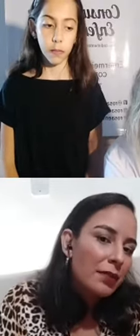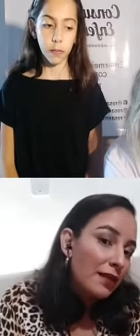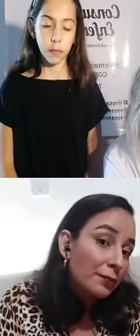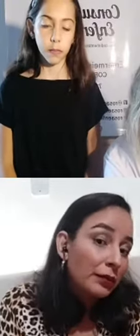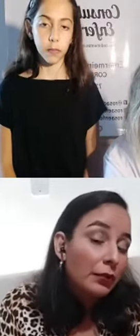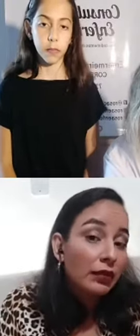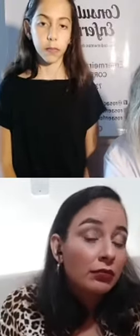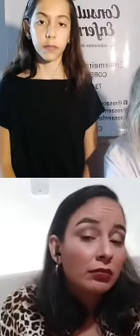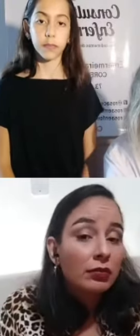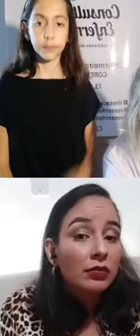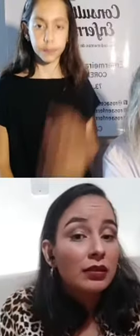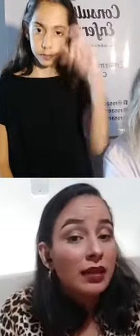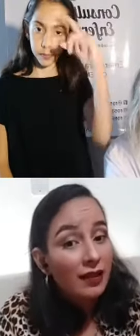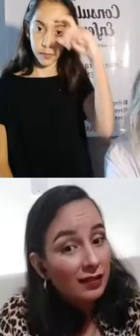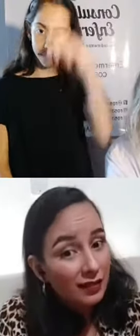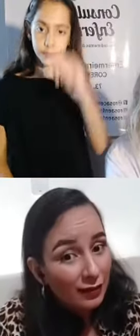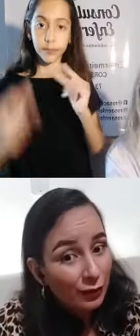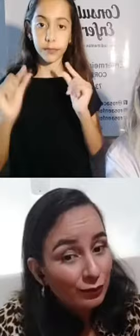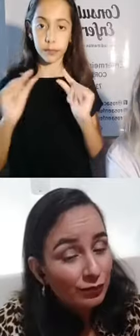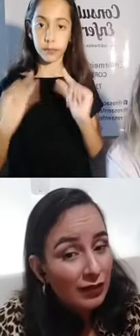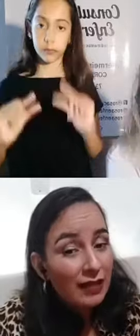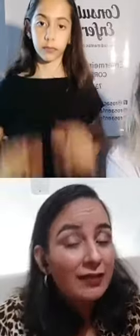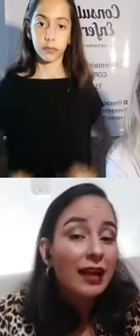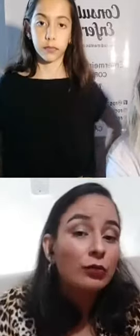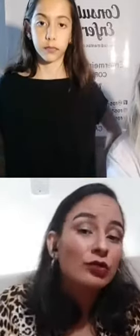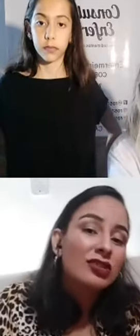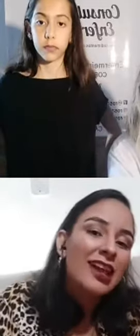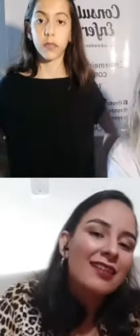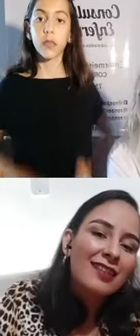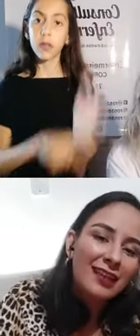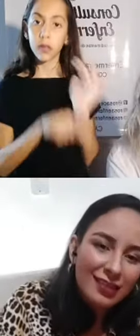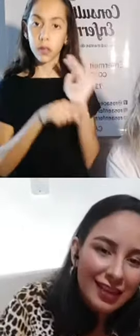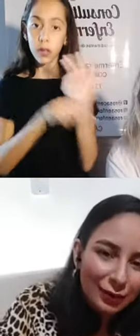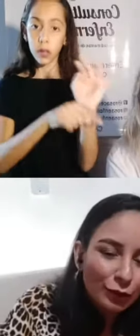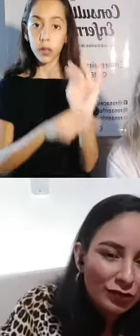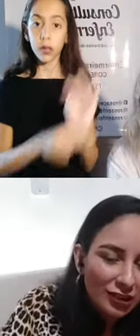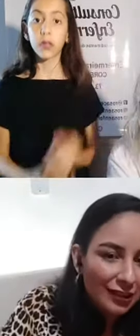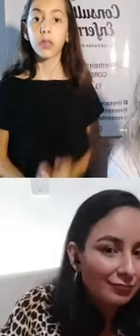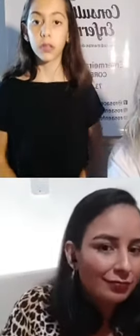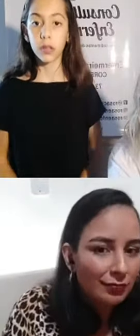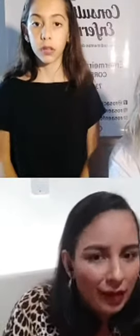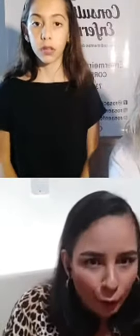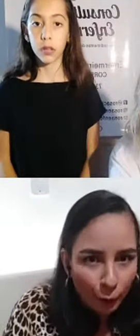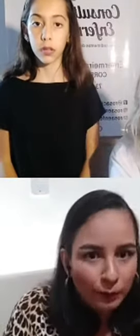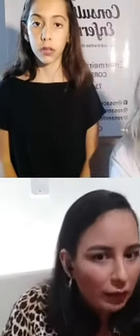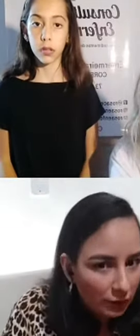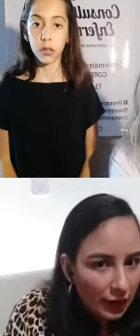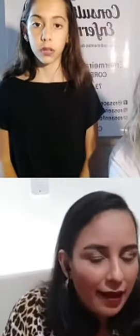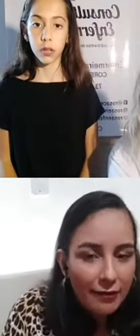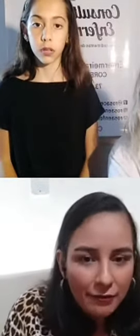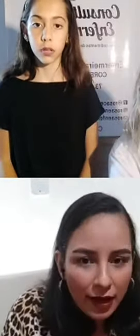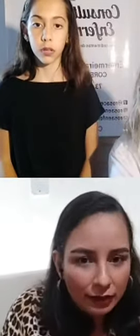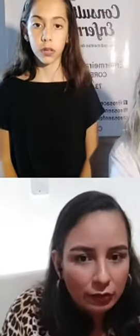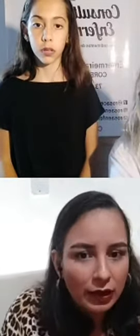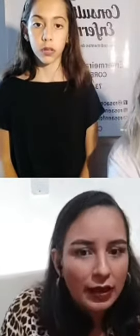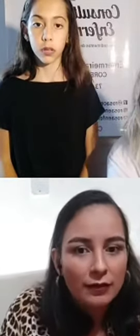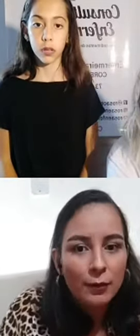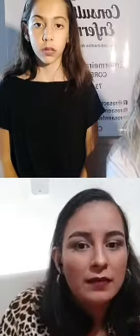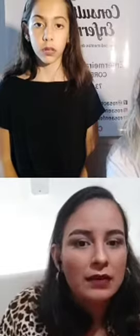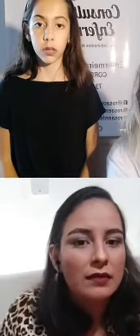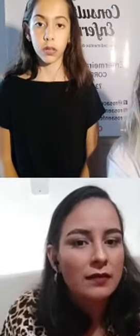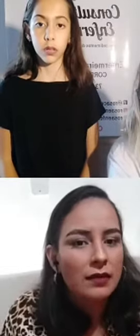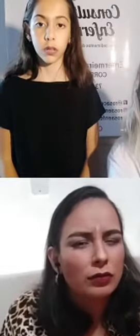precisa pensar primeiro nesse acesso. Esses alunos têm acesso à tecnologia? Não, não tem, é fato, né?